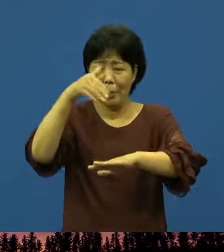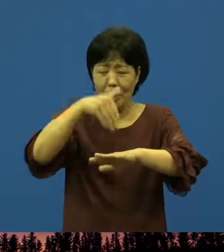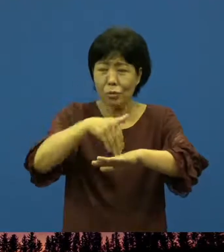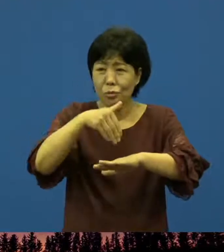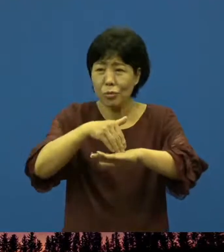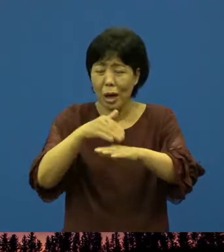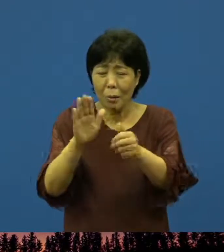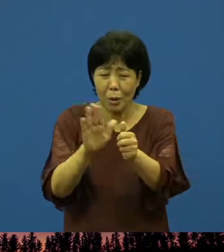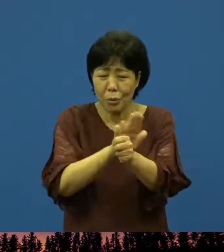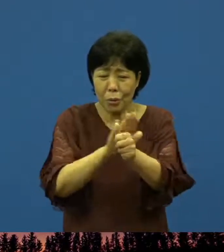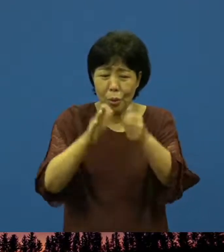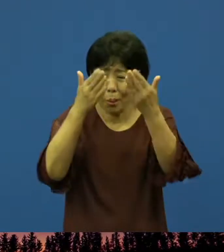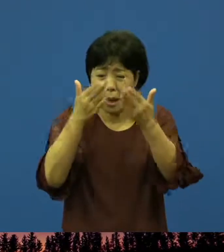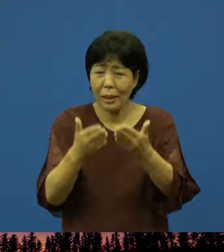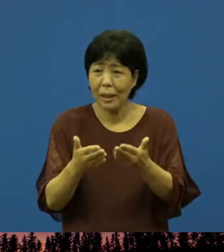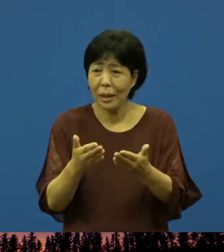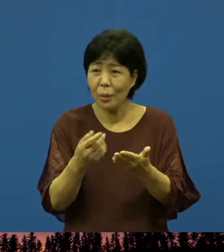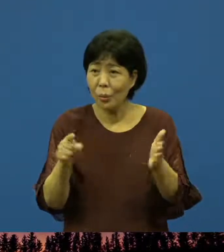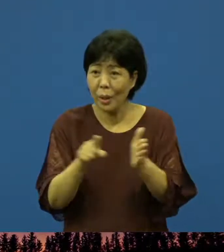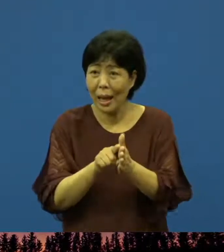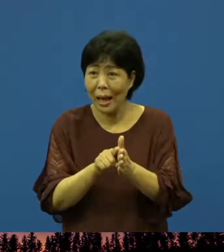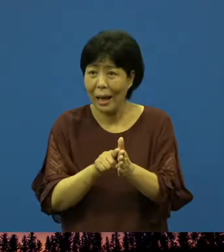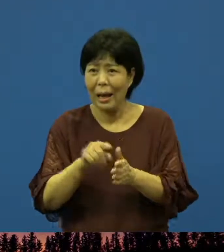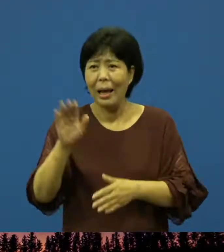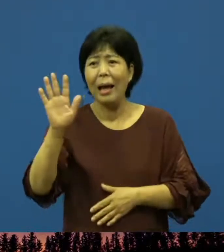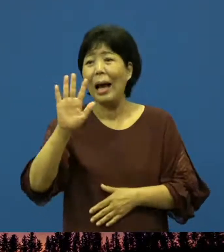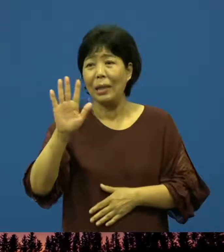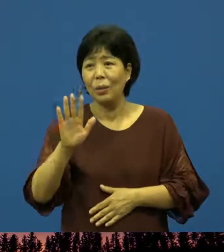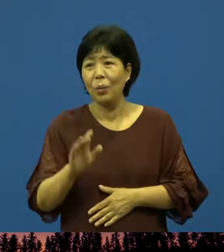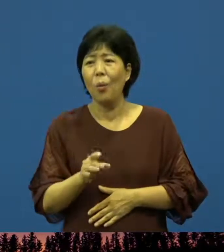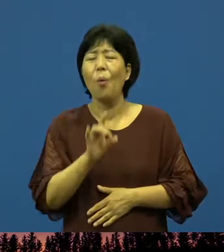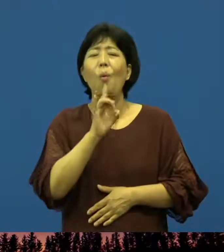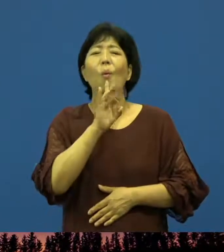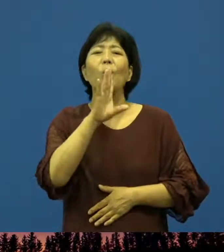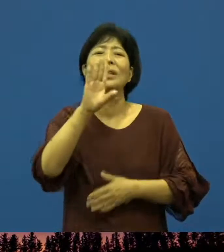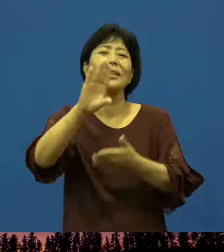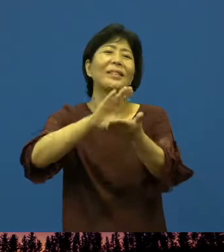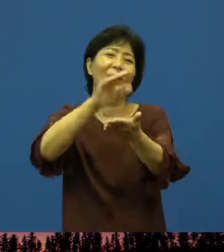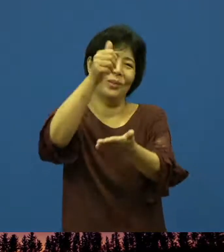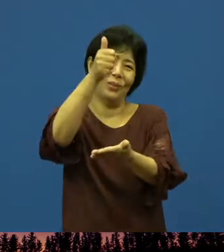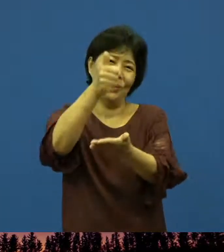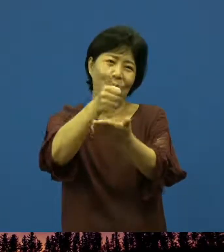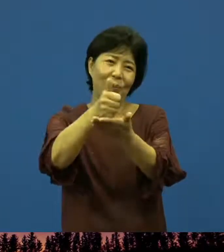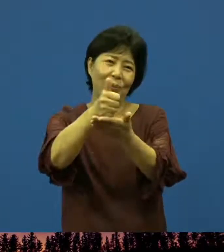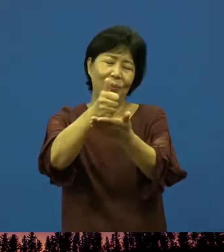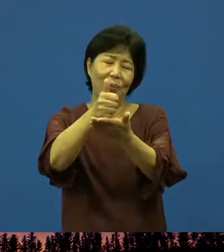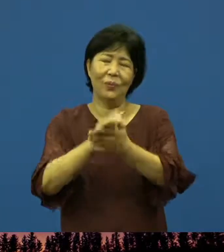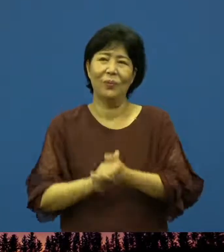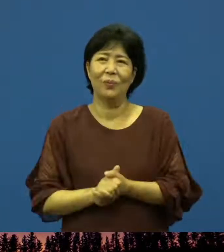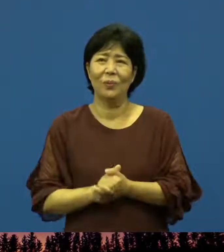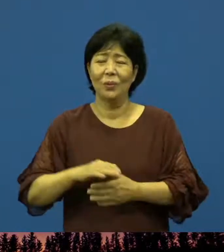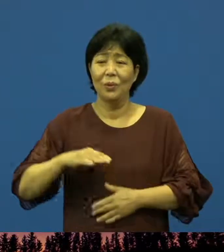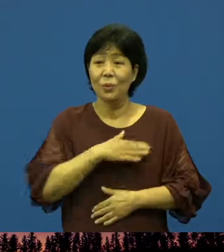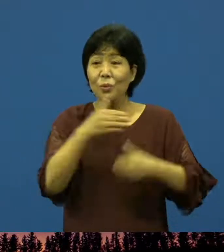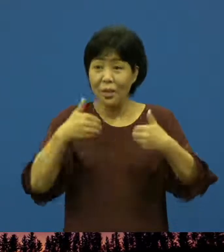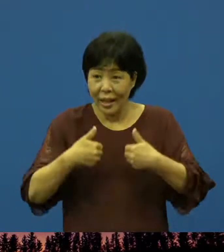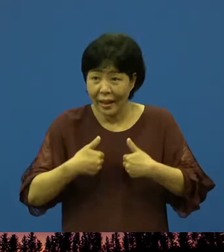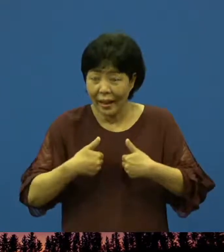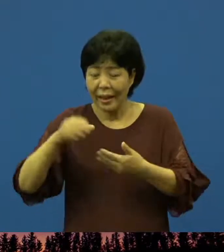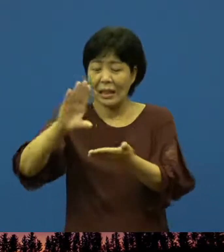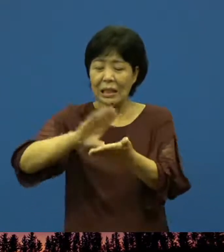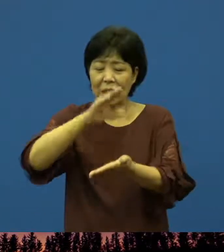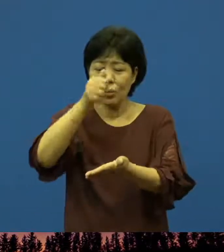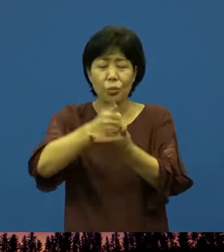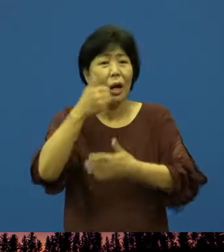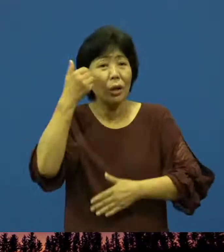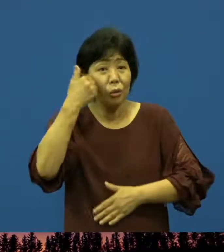아니다. 기독교란 한마디로 뭐냐? 예수 그리스도라고 하는 것입니다. 요한은 처음부터 우리에게 그리스도가 누구이신지를